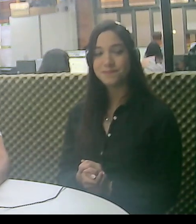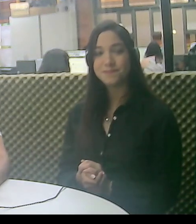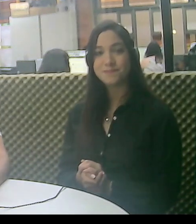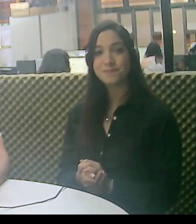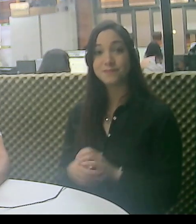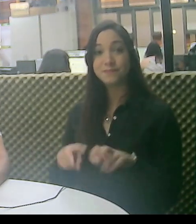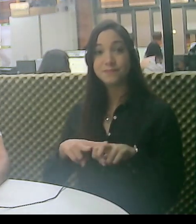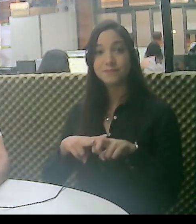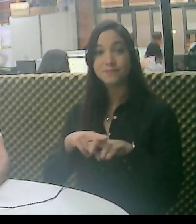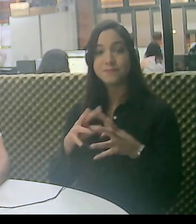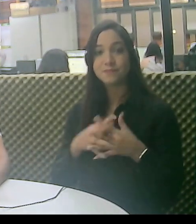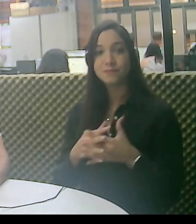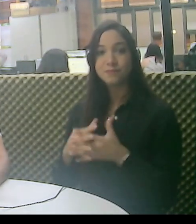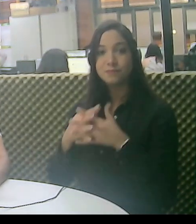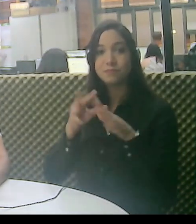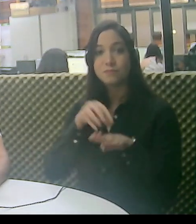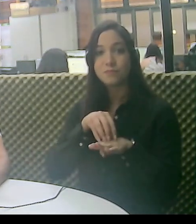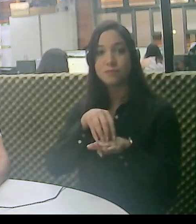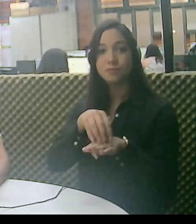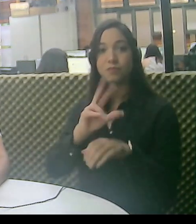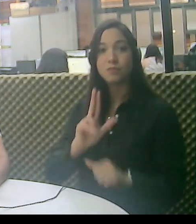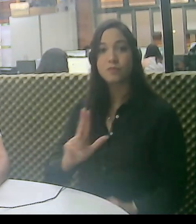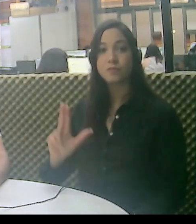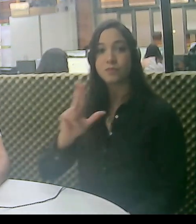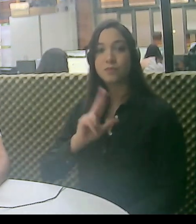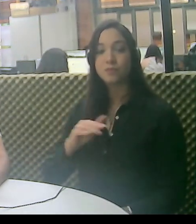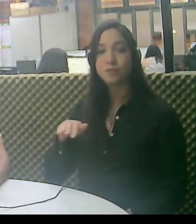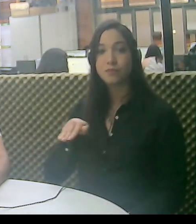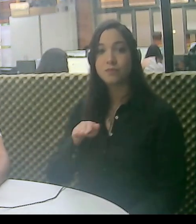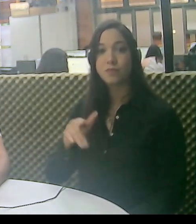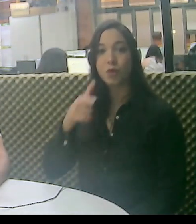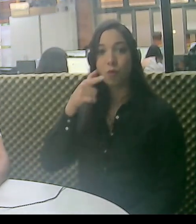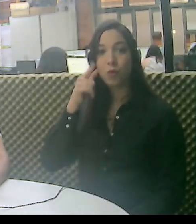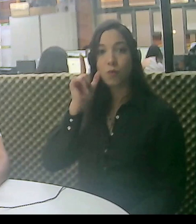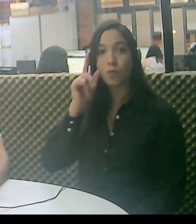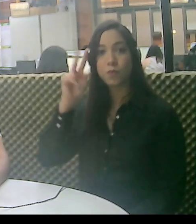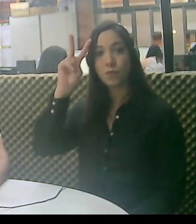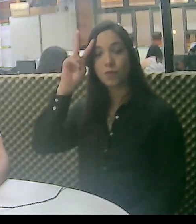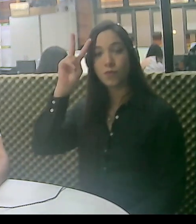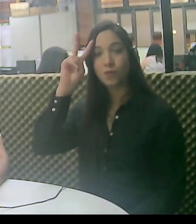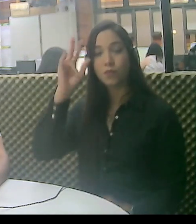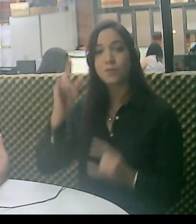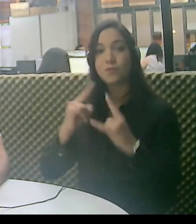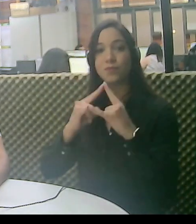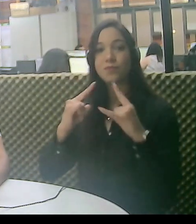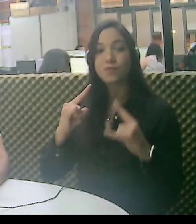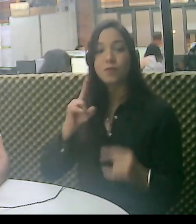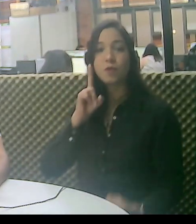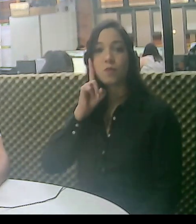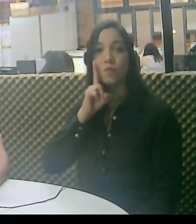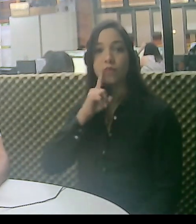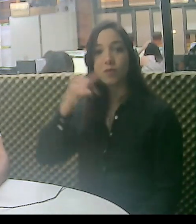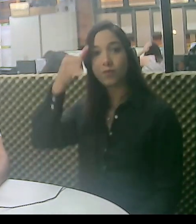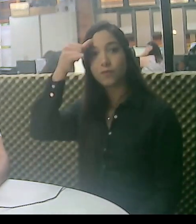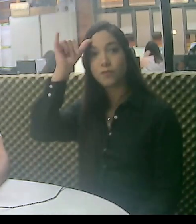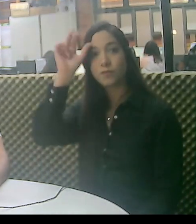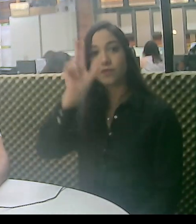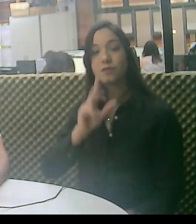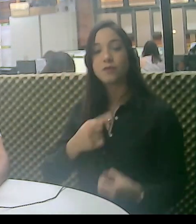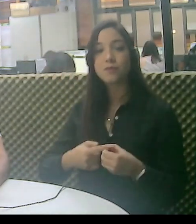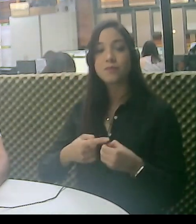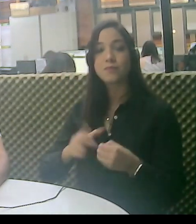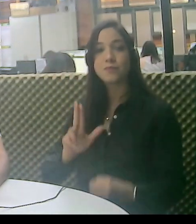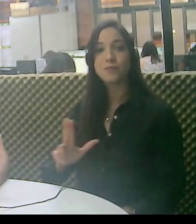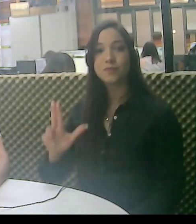O Castromóvel itinerante da Prefeitura de Uberlândia está estacionado desde ontem, segunda-feira, na Tenda dos Morenos, na zona rural do município,